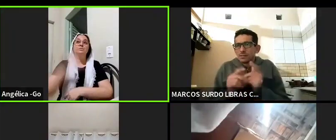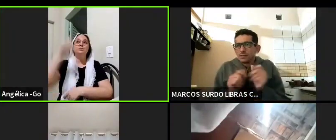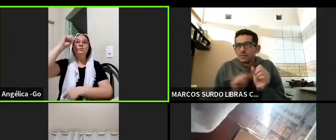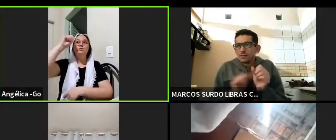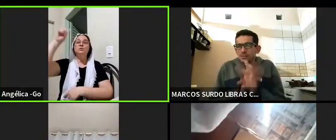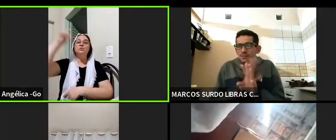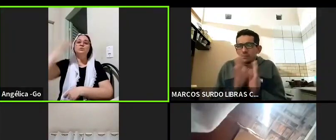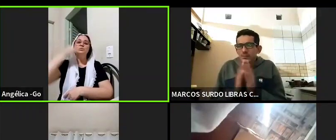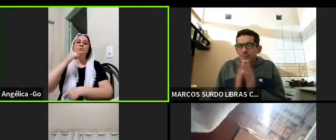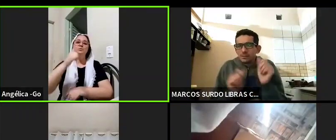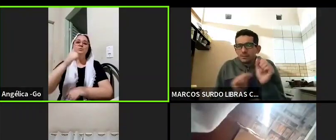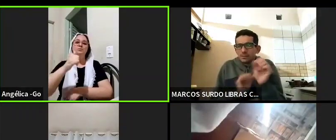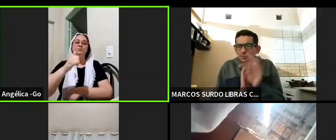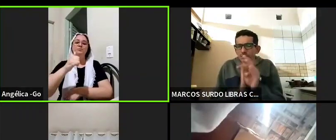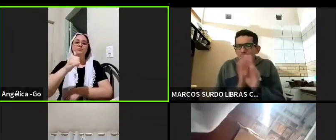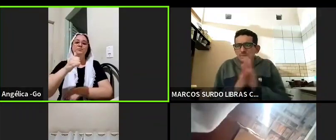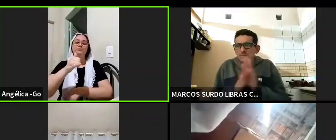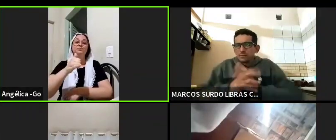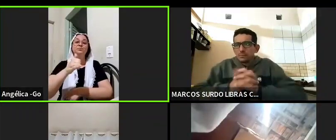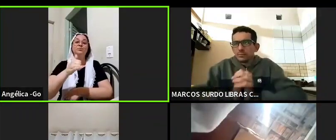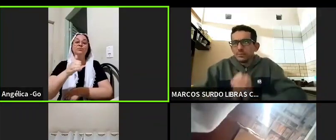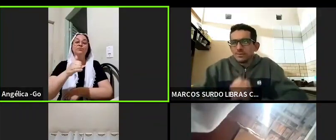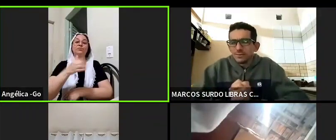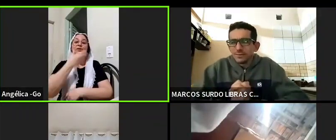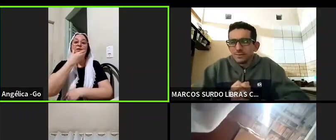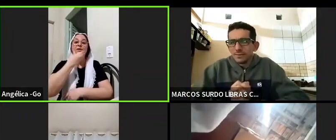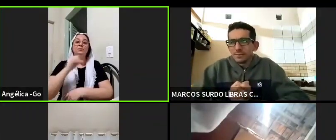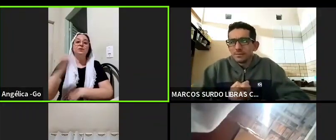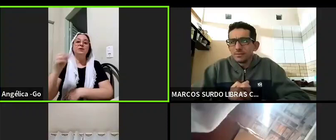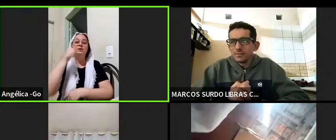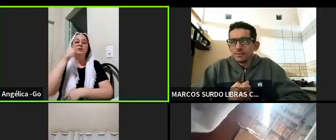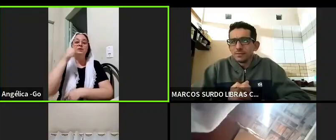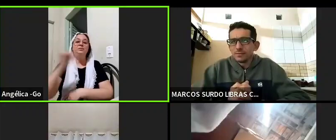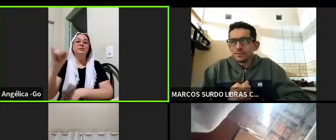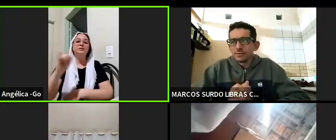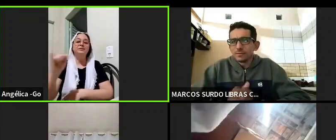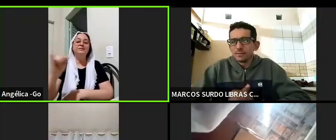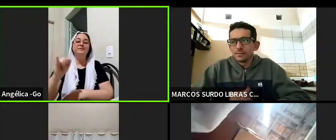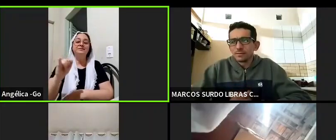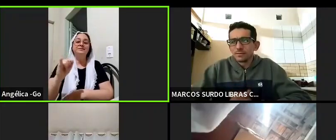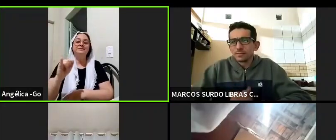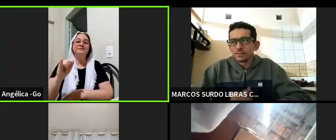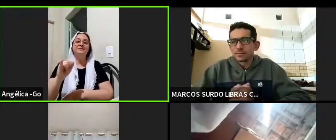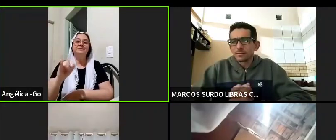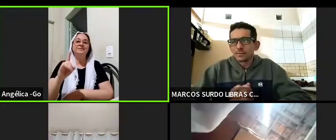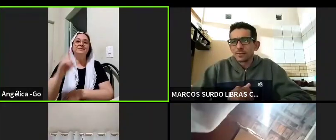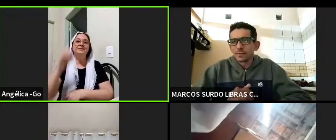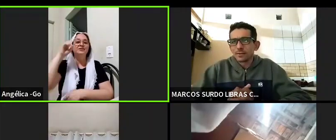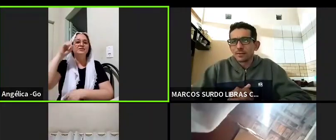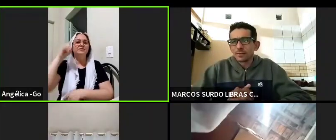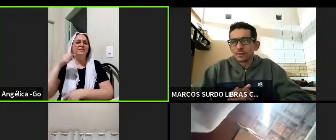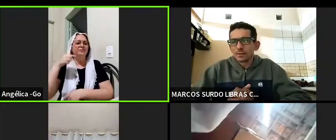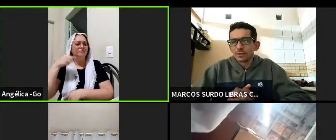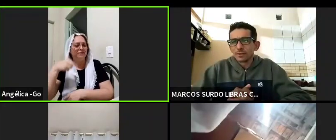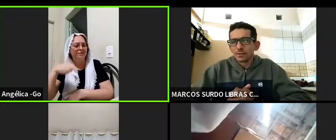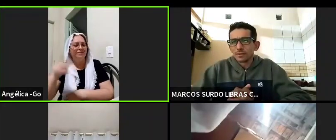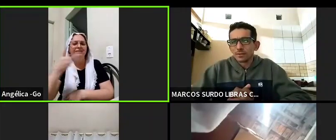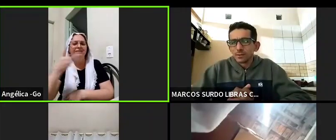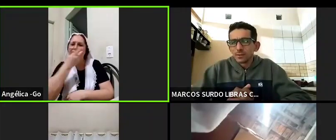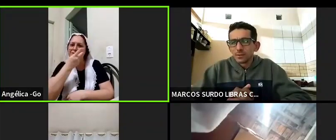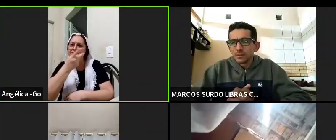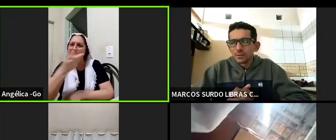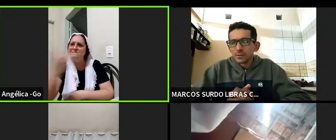Não é para desanimar, não é para parar. Não olhe para a encrenca e nem o barulho do adversário.